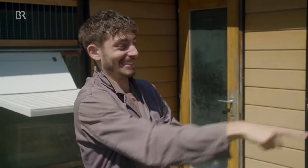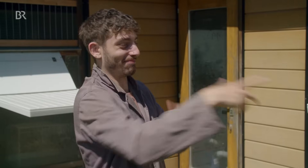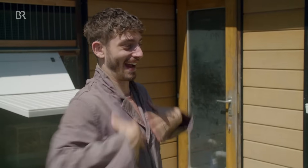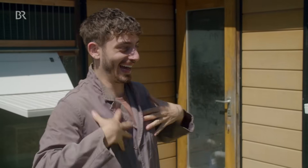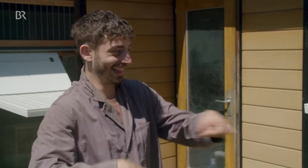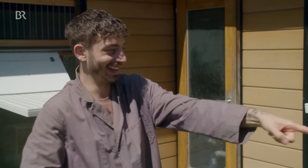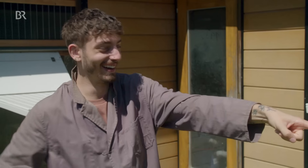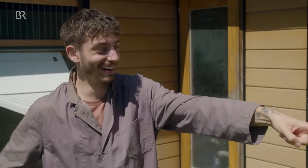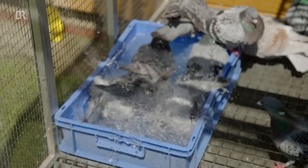Jetzt baden Sie.